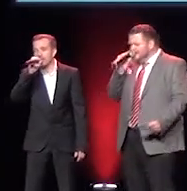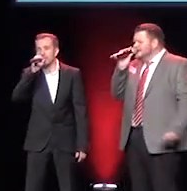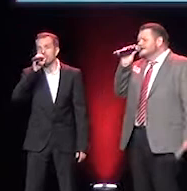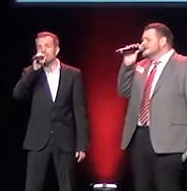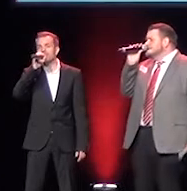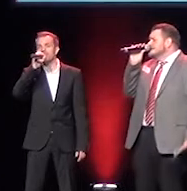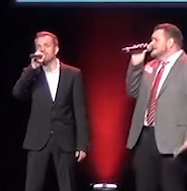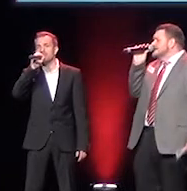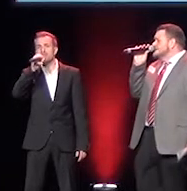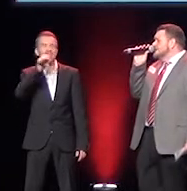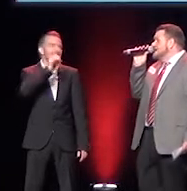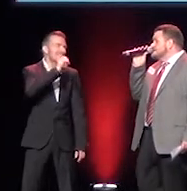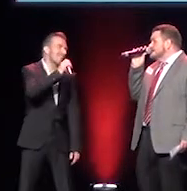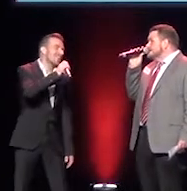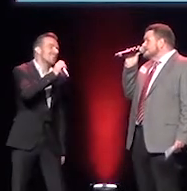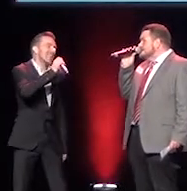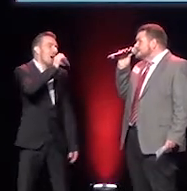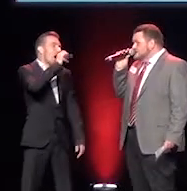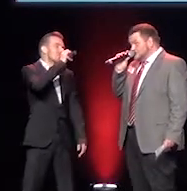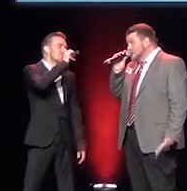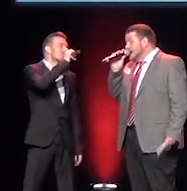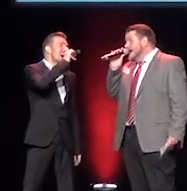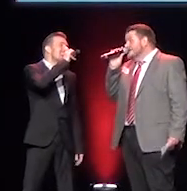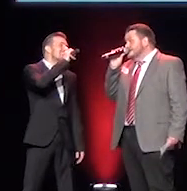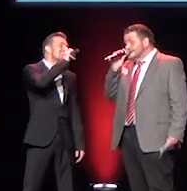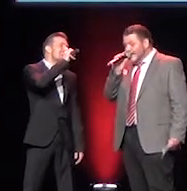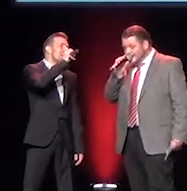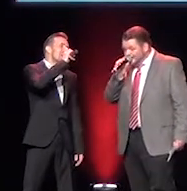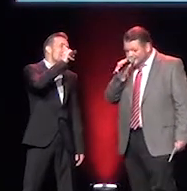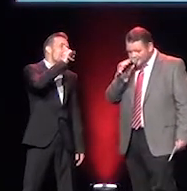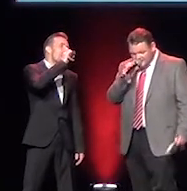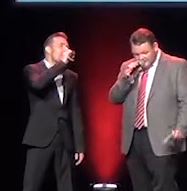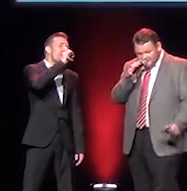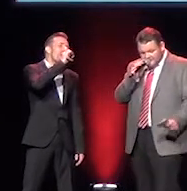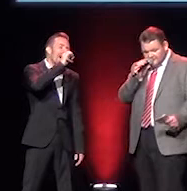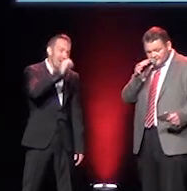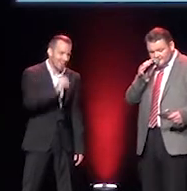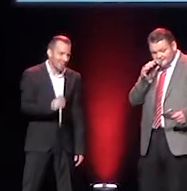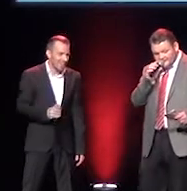klar, na bliebe, wo wir sind, schon all die lange